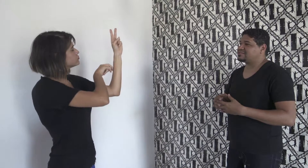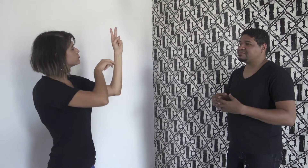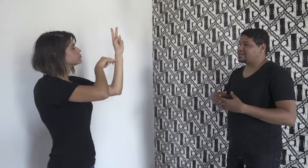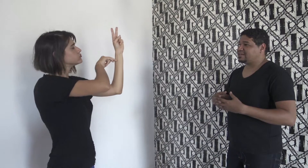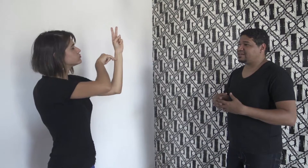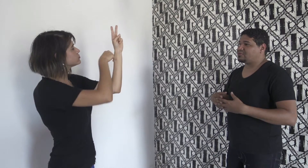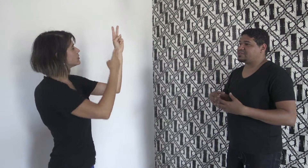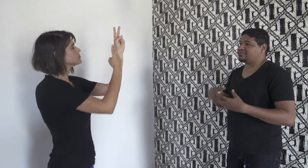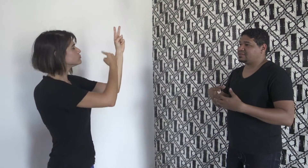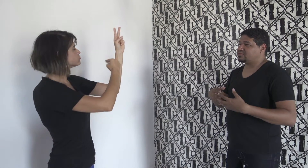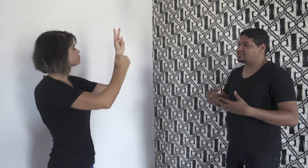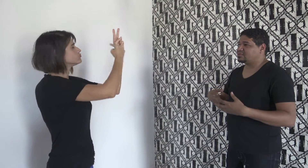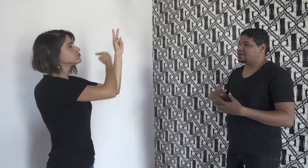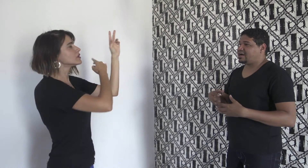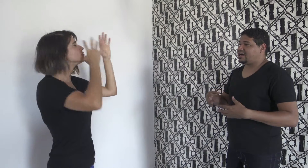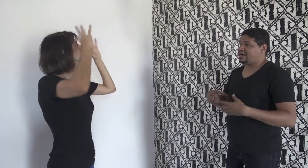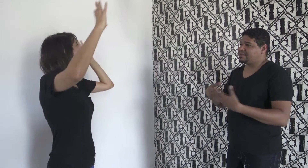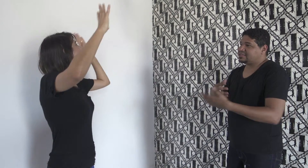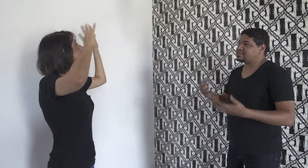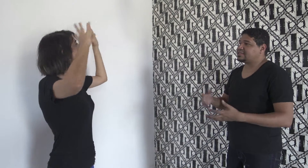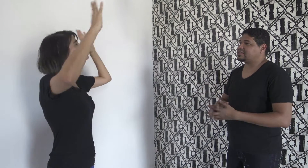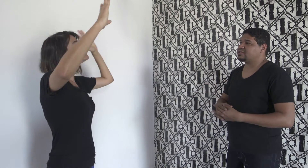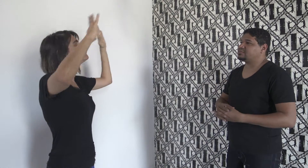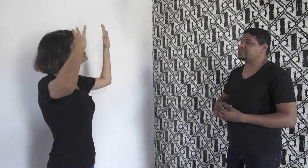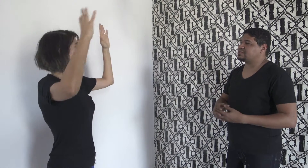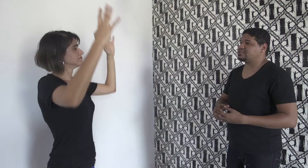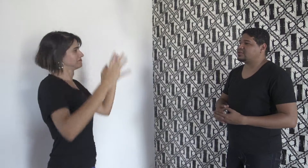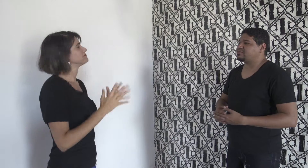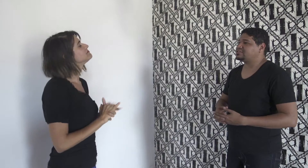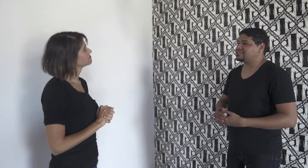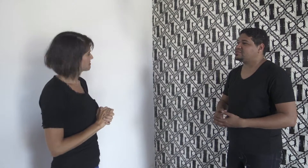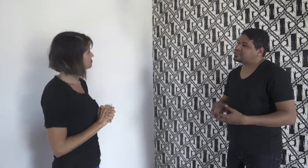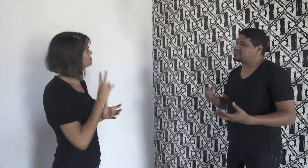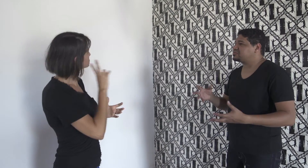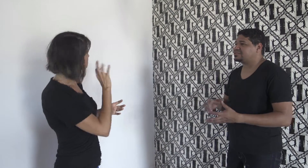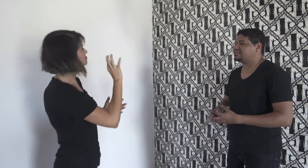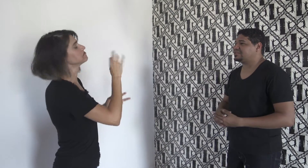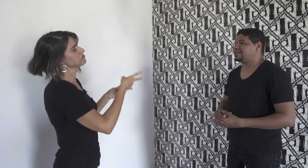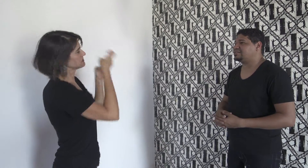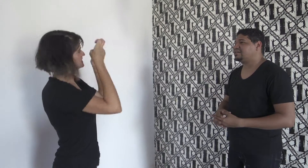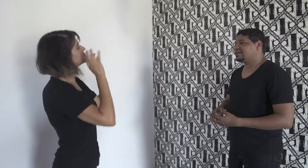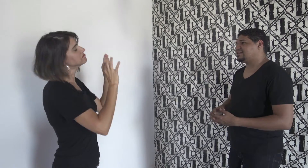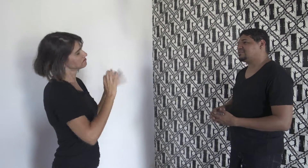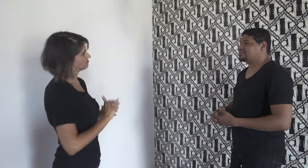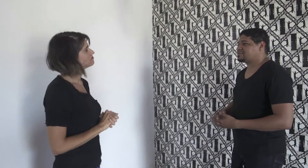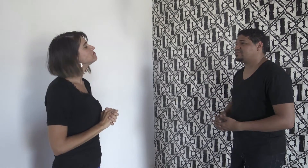Observando a beleza daquilo Pensando Refletindo É isso que me traz Essa percepção